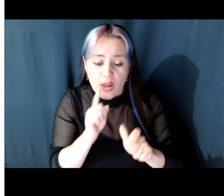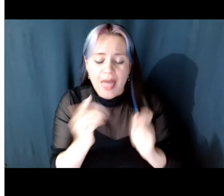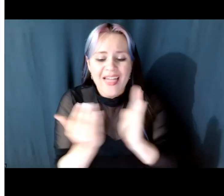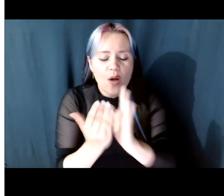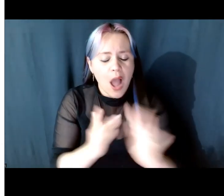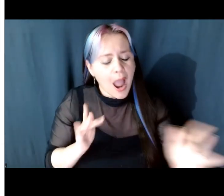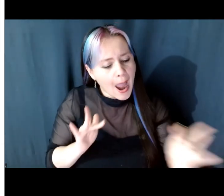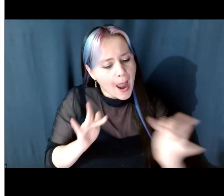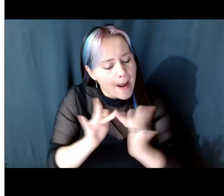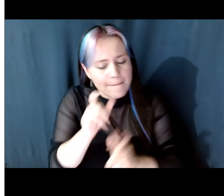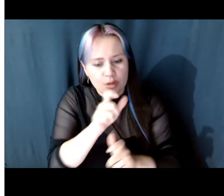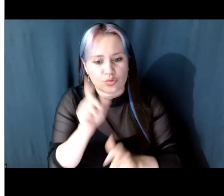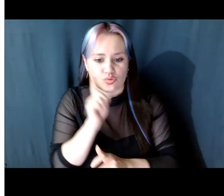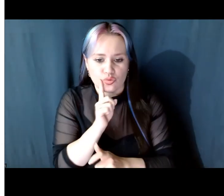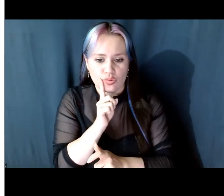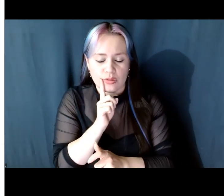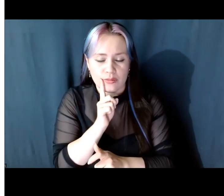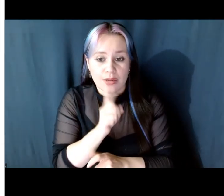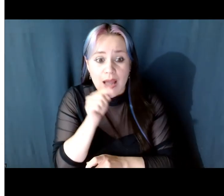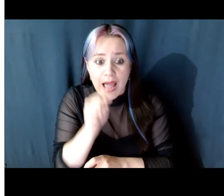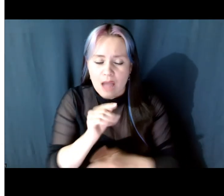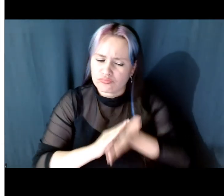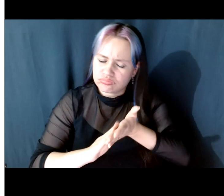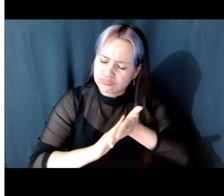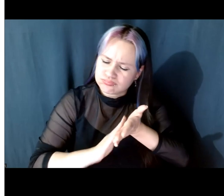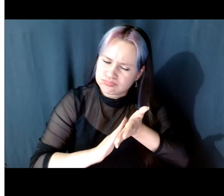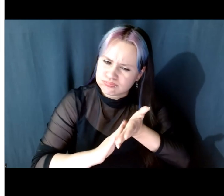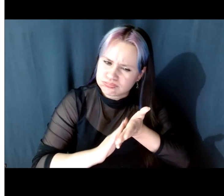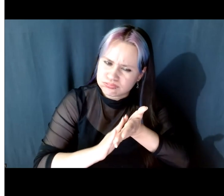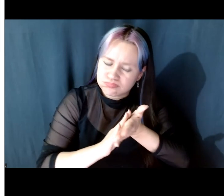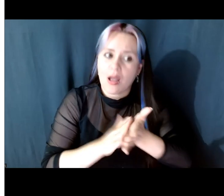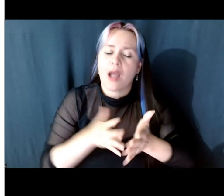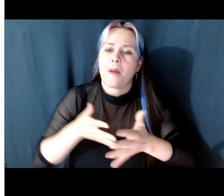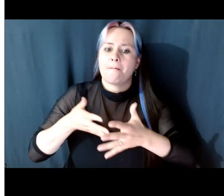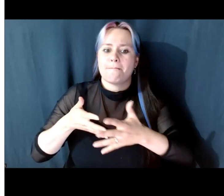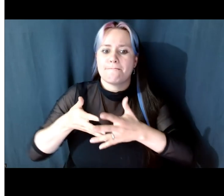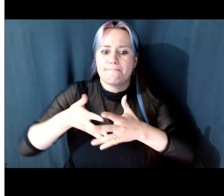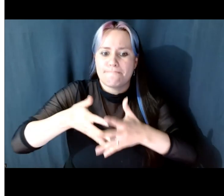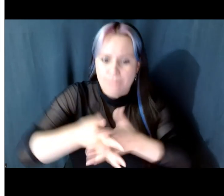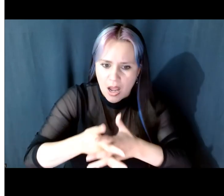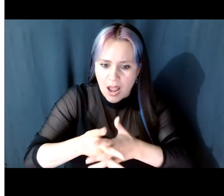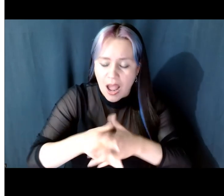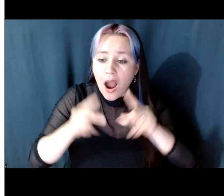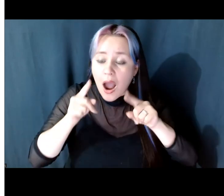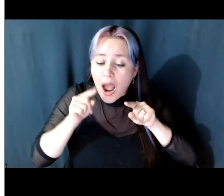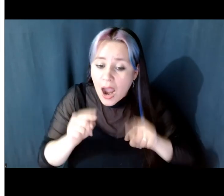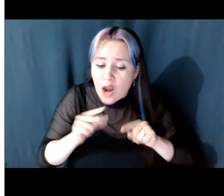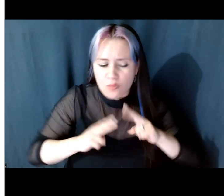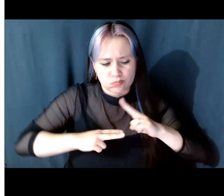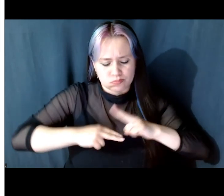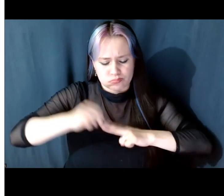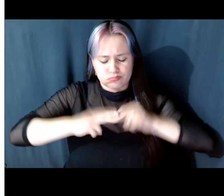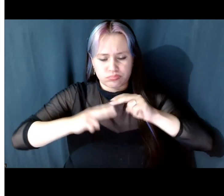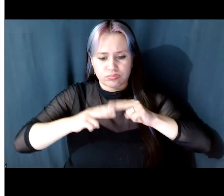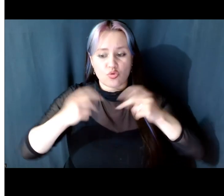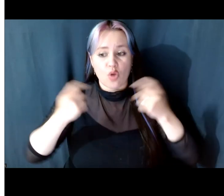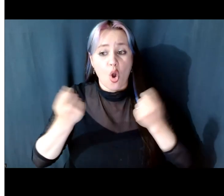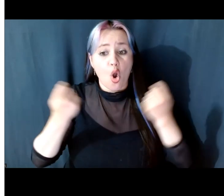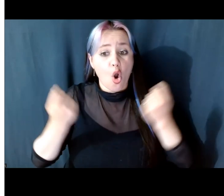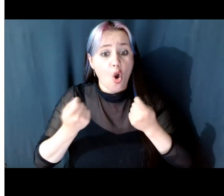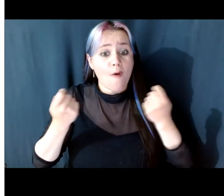colombianas Por qué en la medida en que las contrataciones se atrasen los perfiles educativos no estén